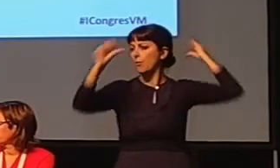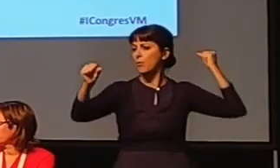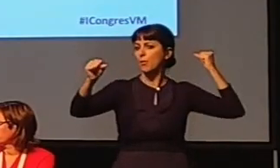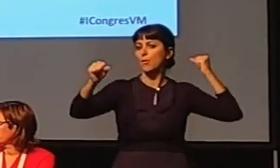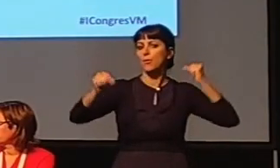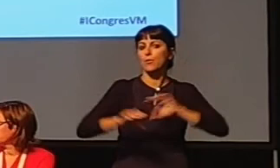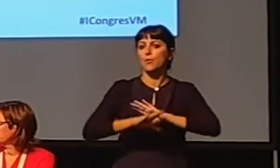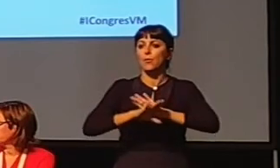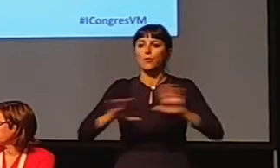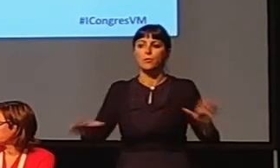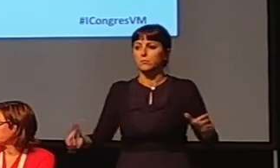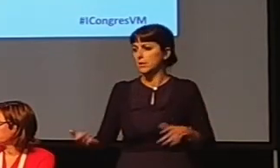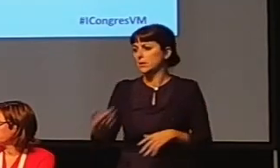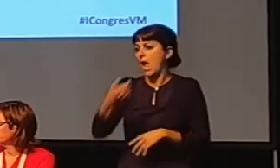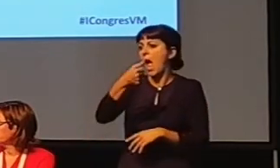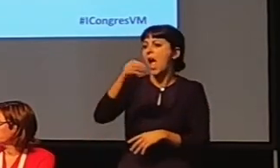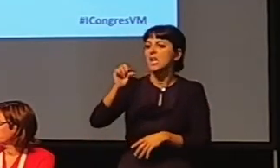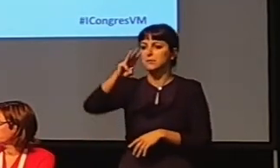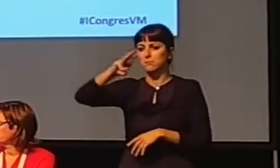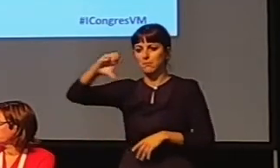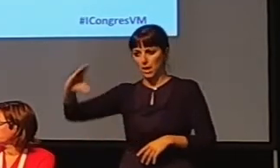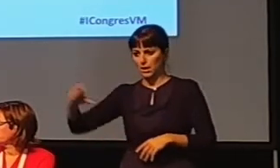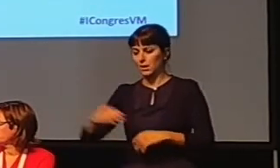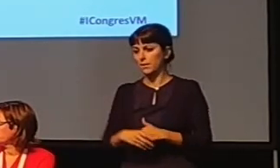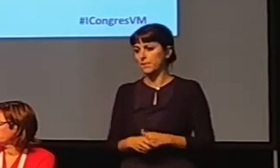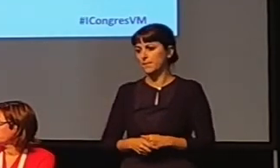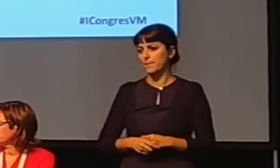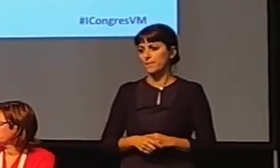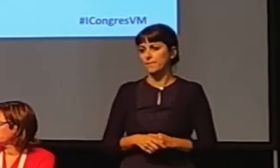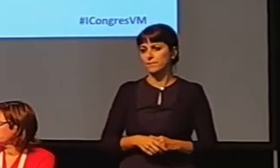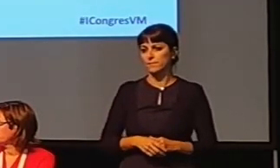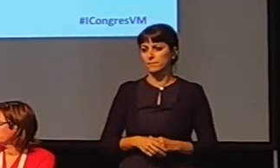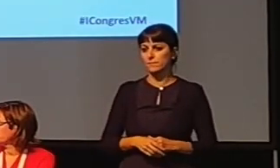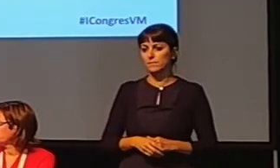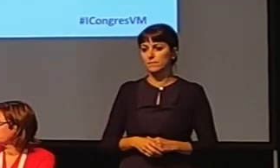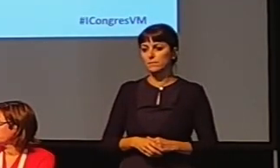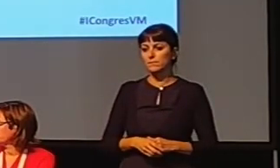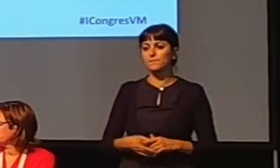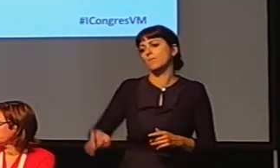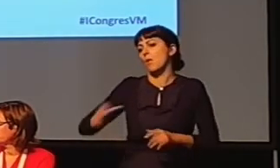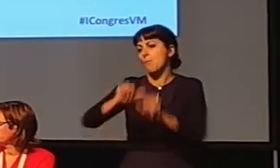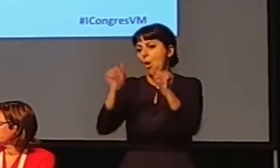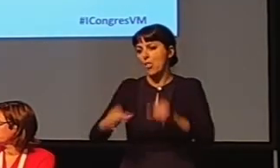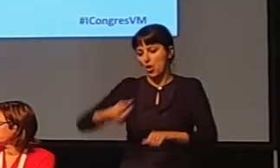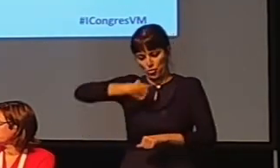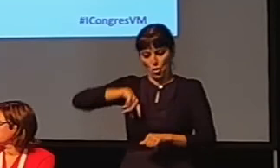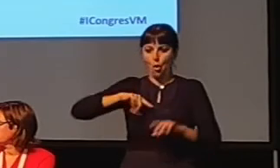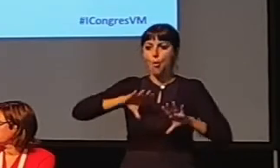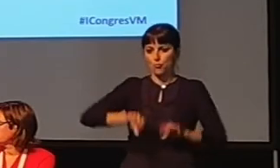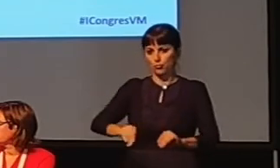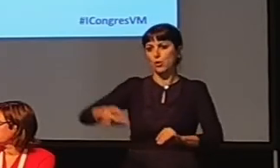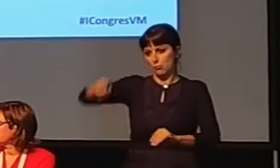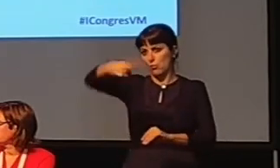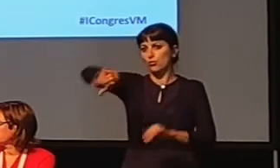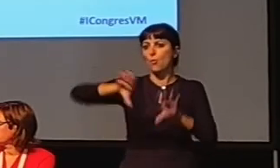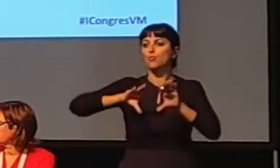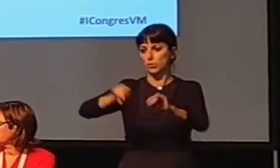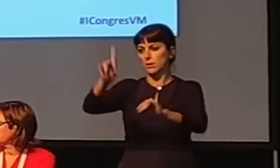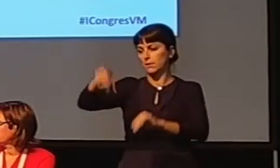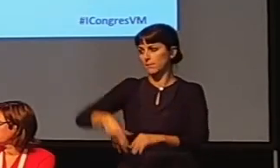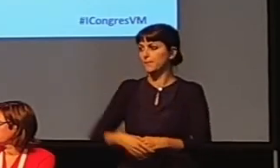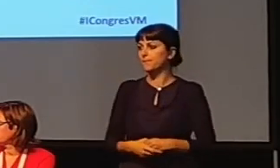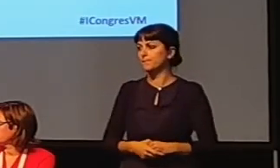de violències es té. No? Dic el nostre, em refereixo al que estem utilitzant o que esteu utilitzant, malgrat que viviu